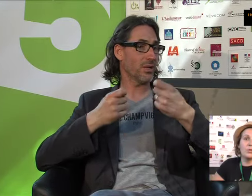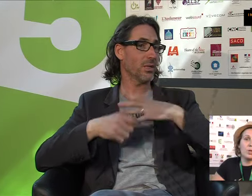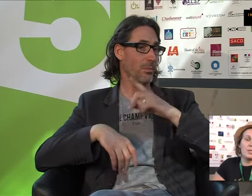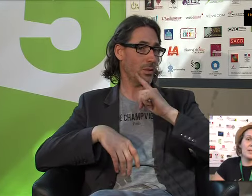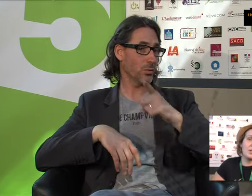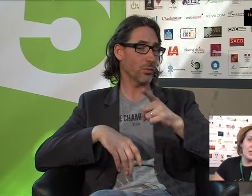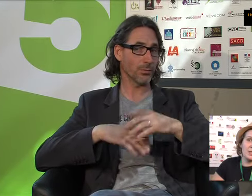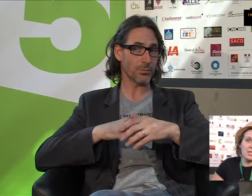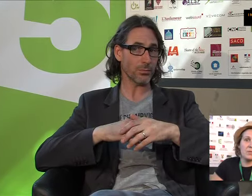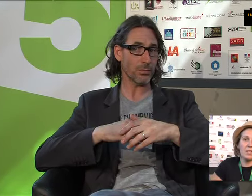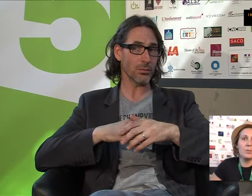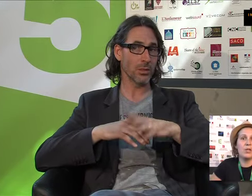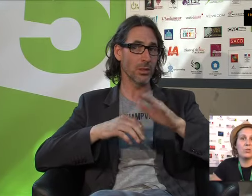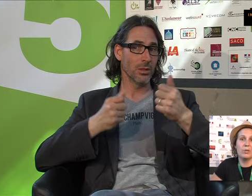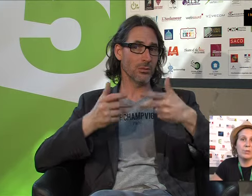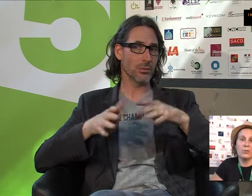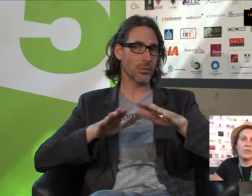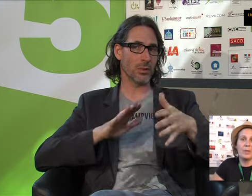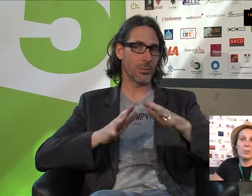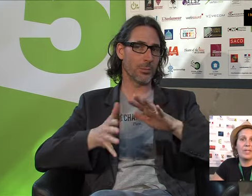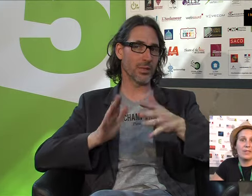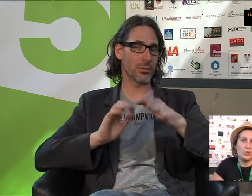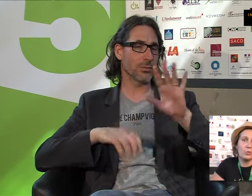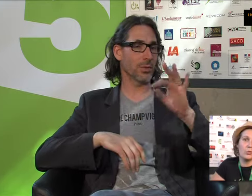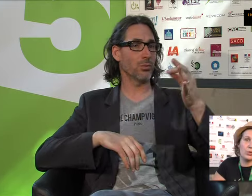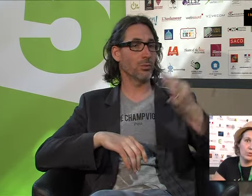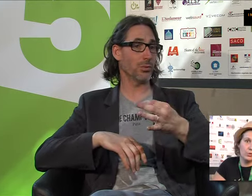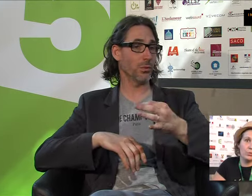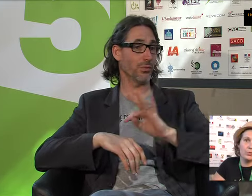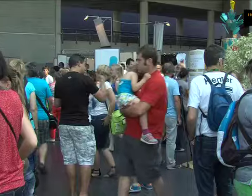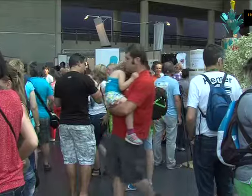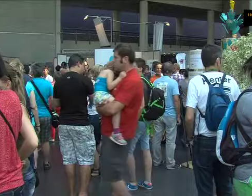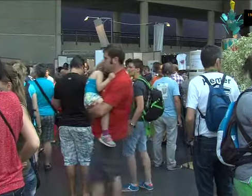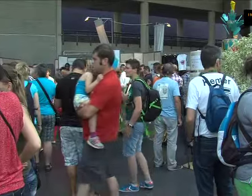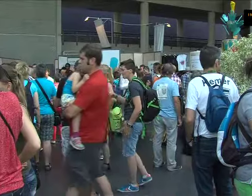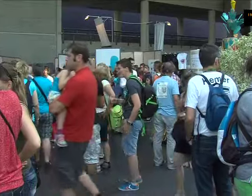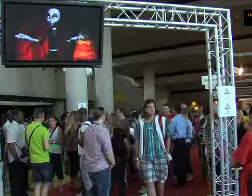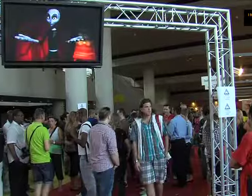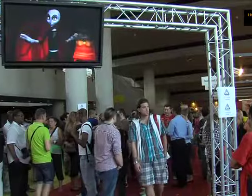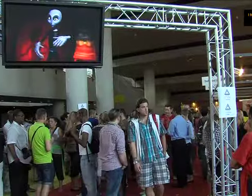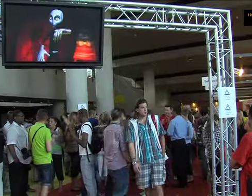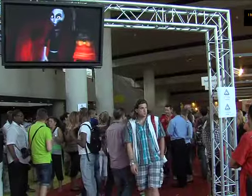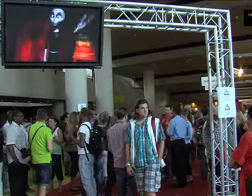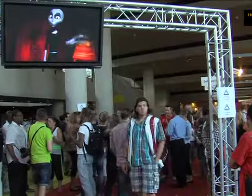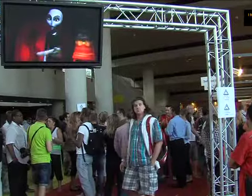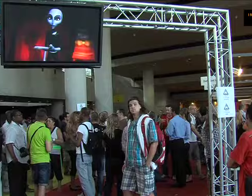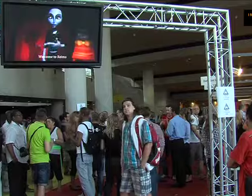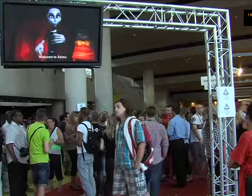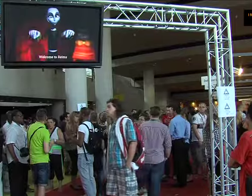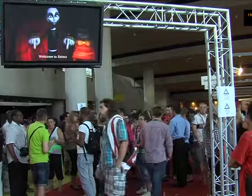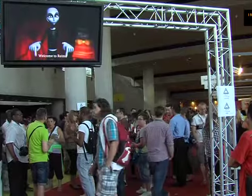Sur les 3500 personnes qui viennent par jour, il faut compter à peu près 50% de Français, 50% de personnes étrangères.